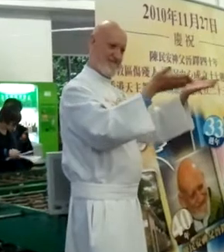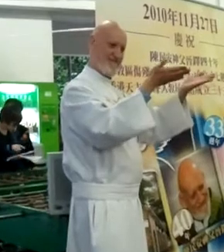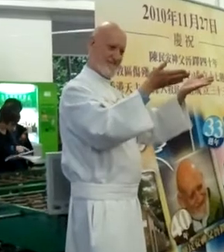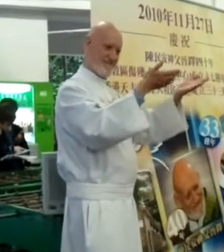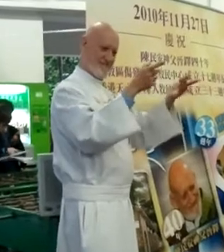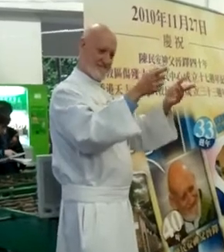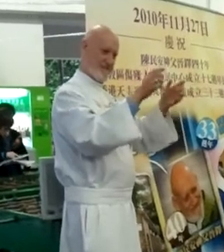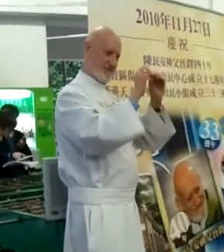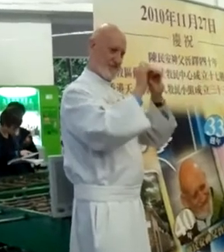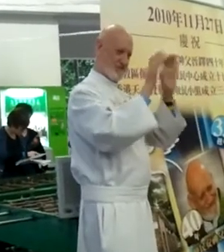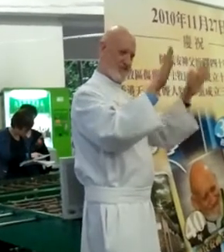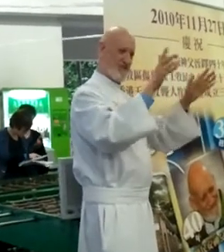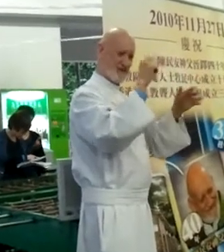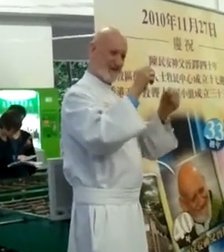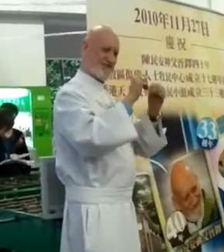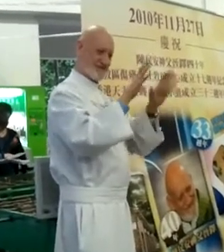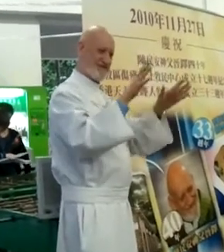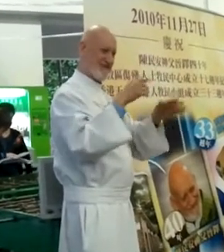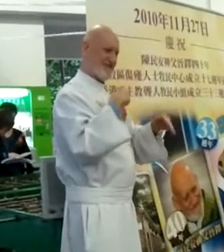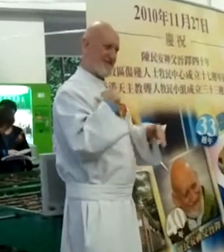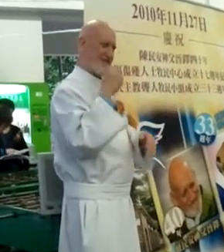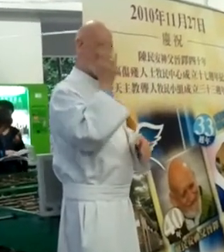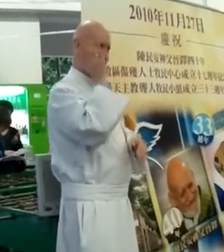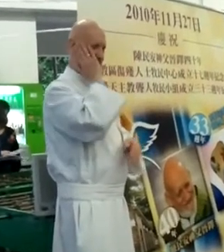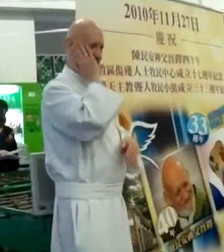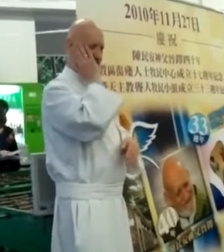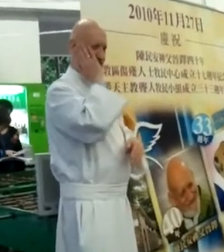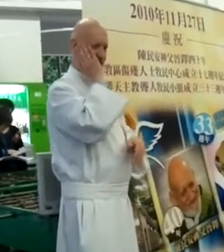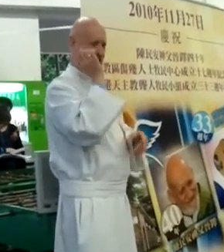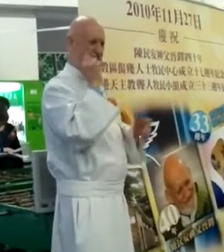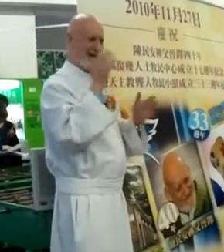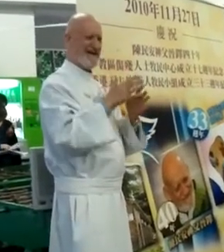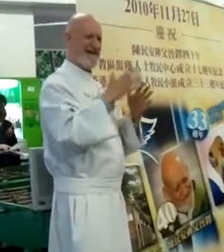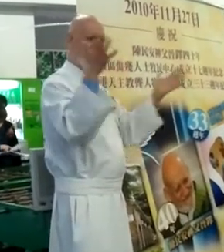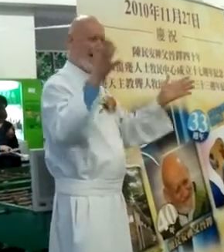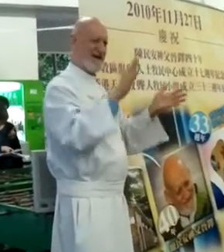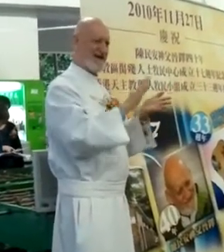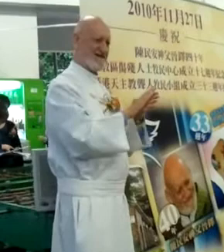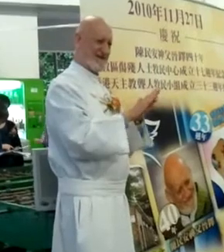港同埋澳門嗰度服務，宣揚天主光榮天主。